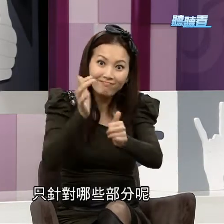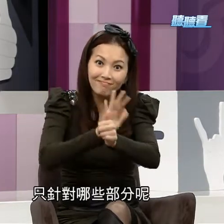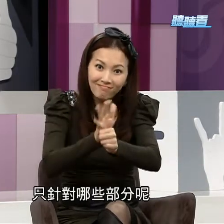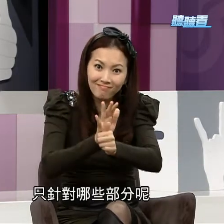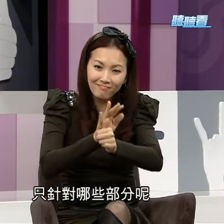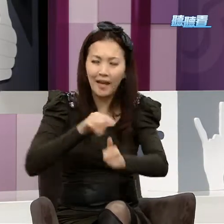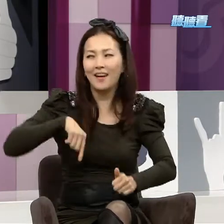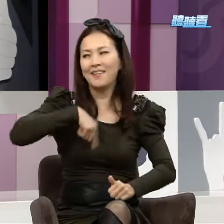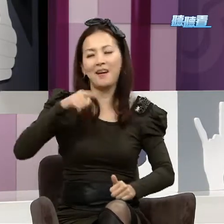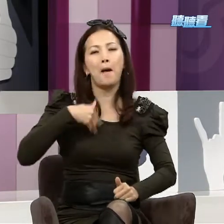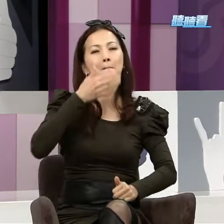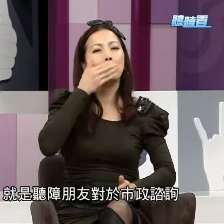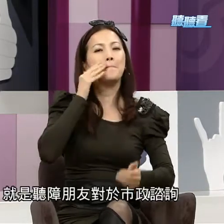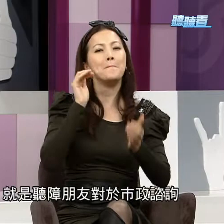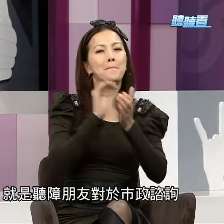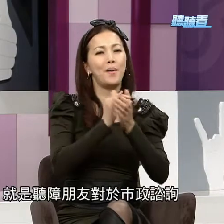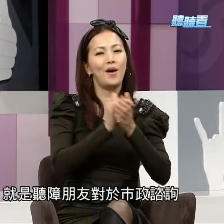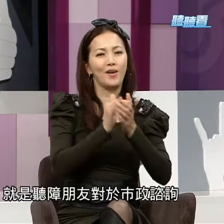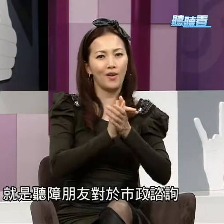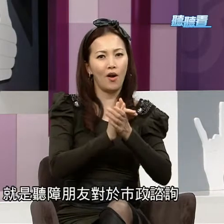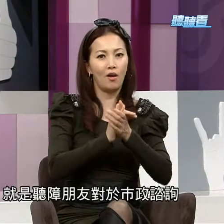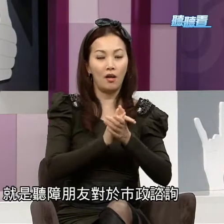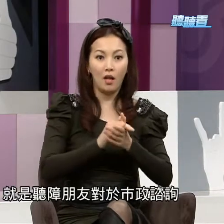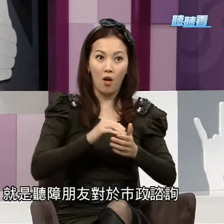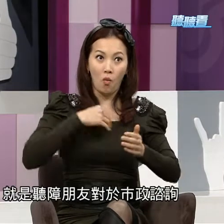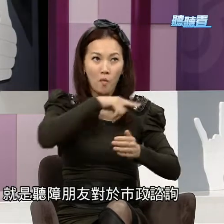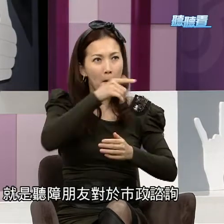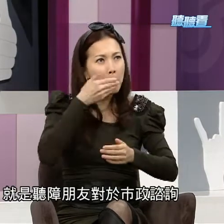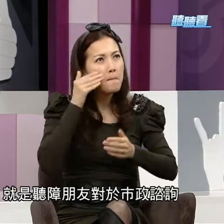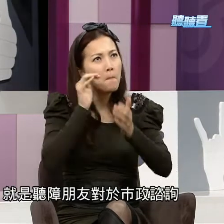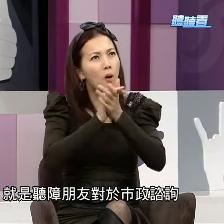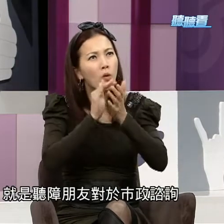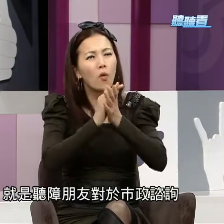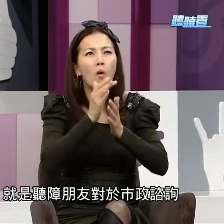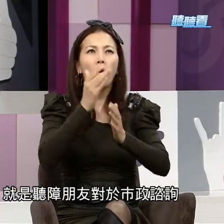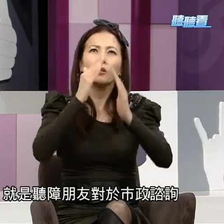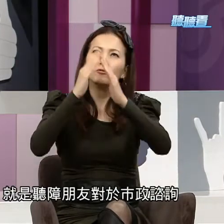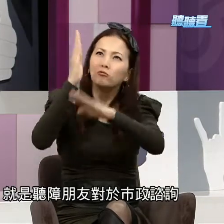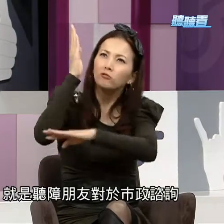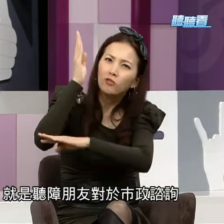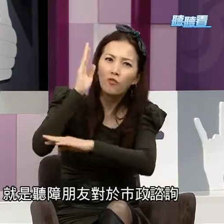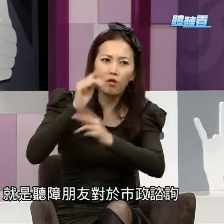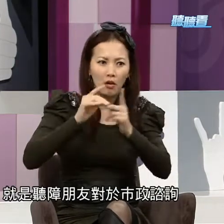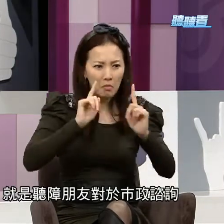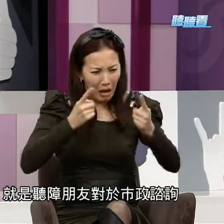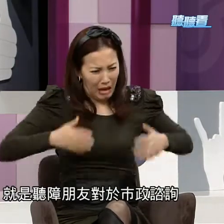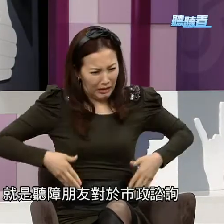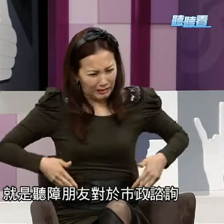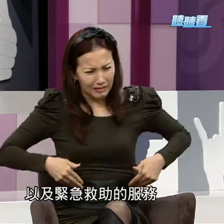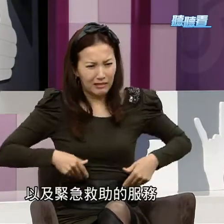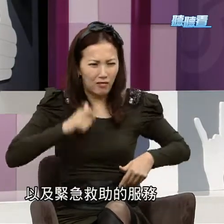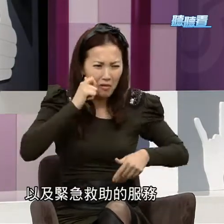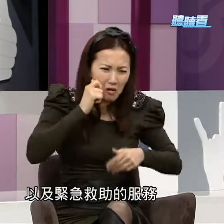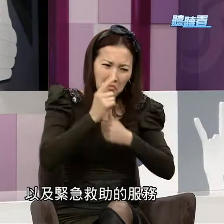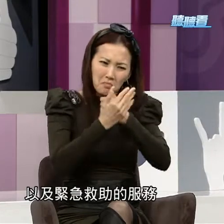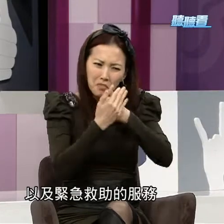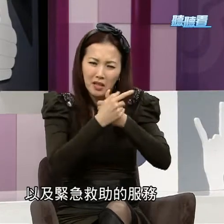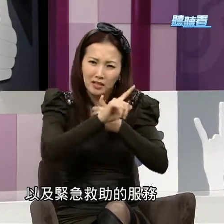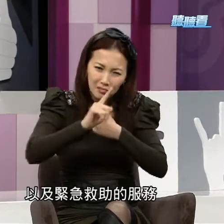呢？就是听障朋友对于视障咨询以及紧急救